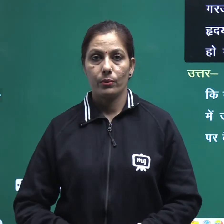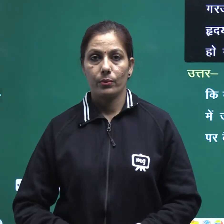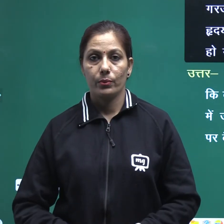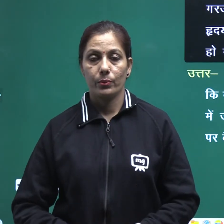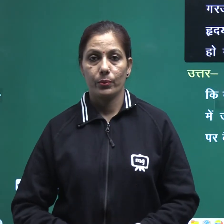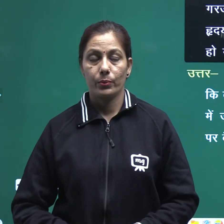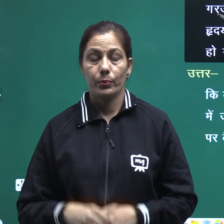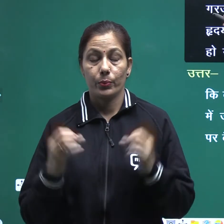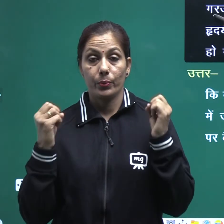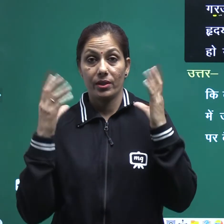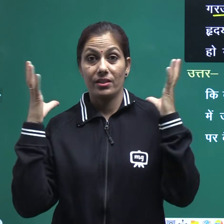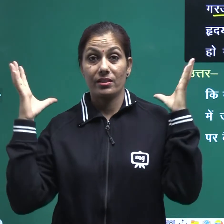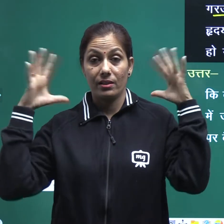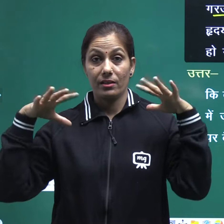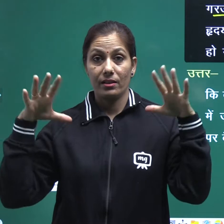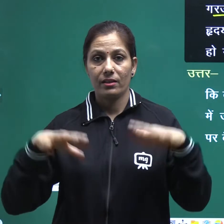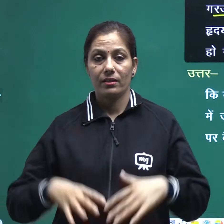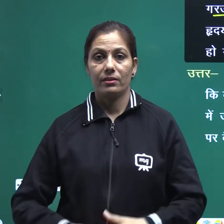में गरजता देखकर